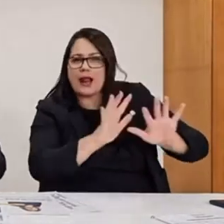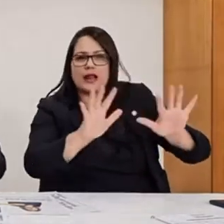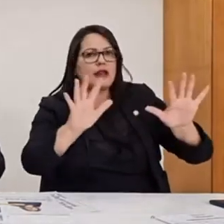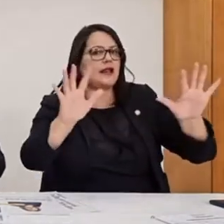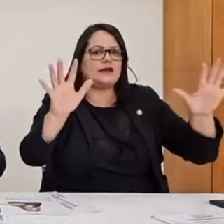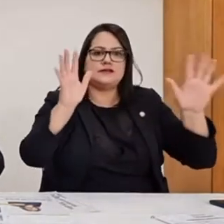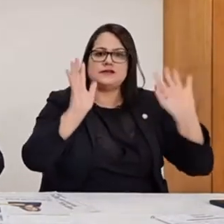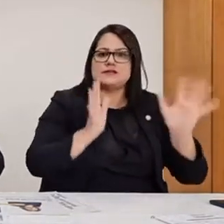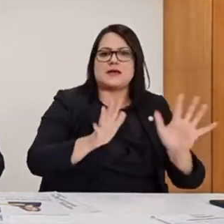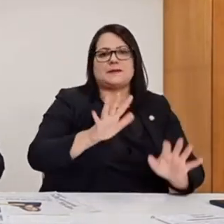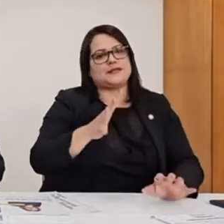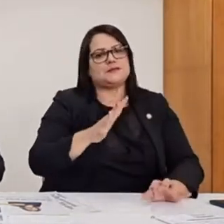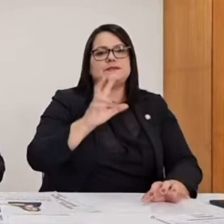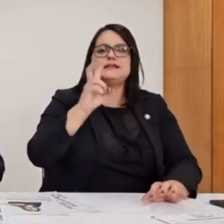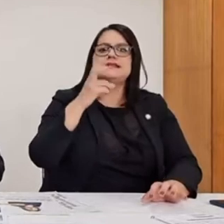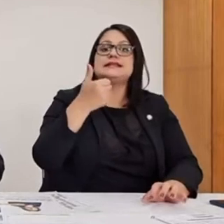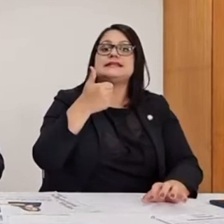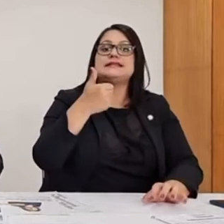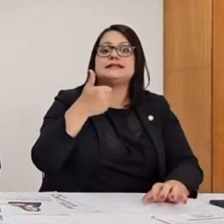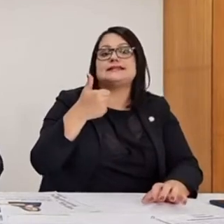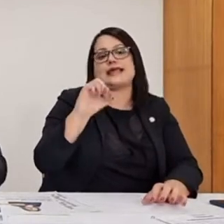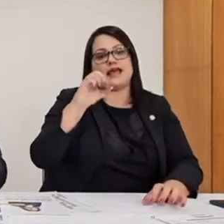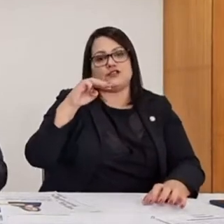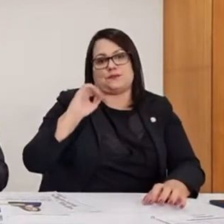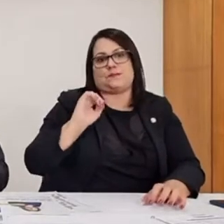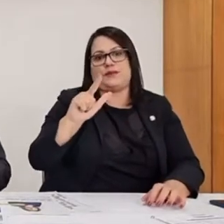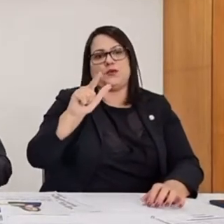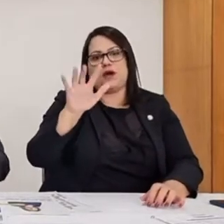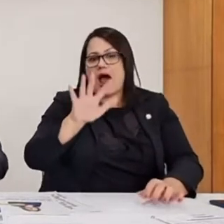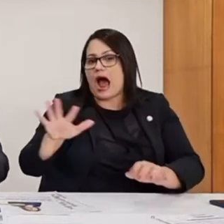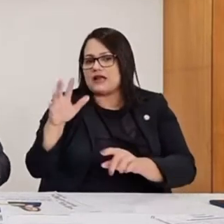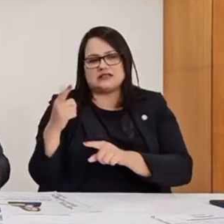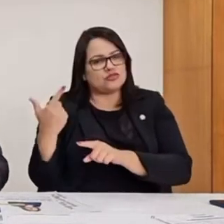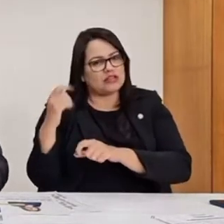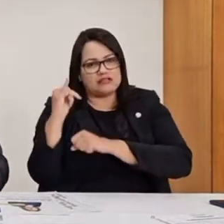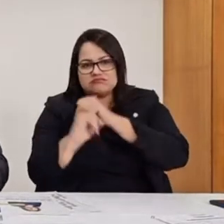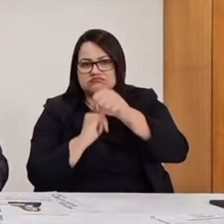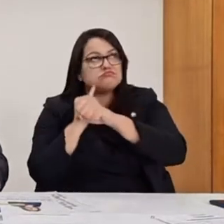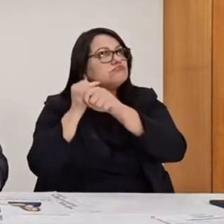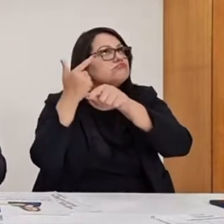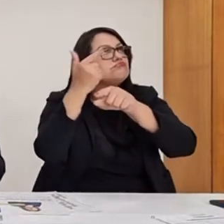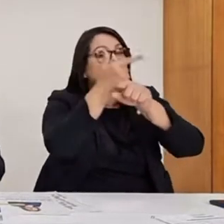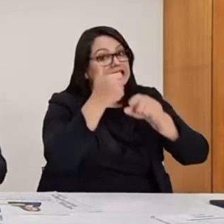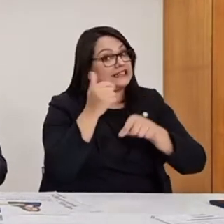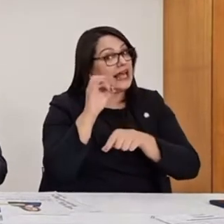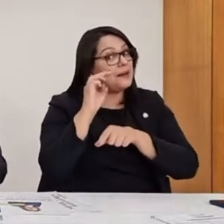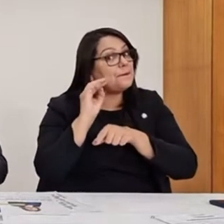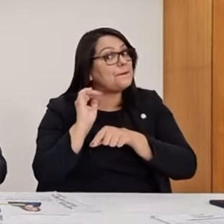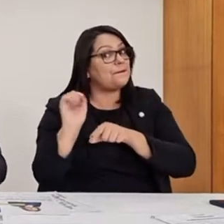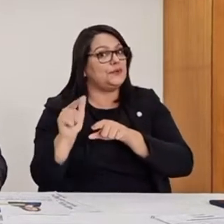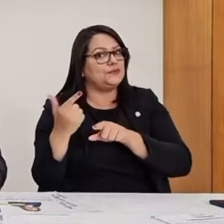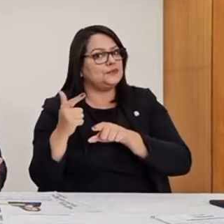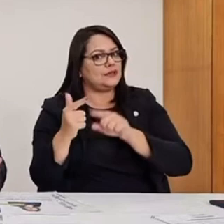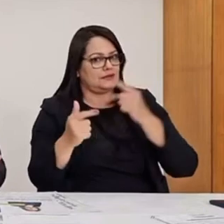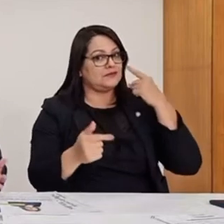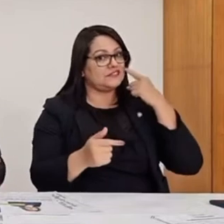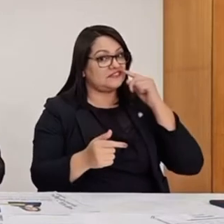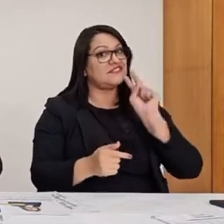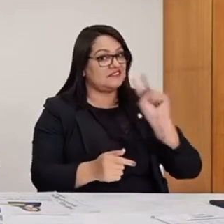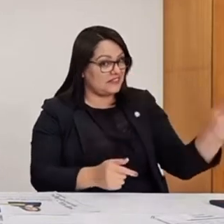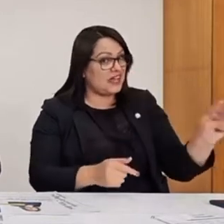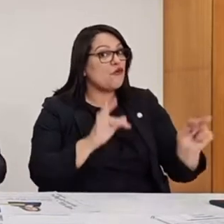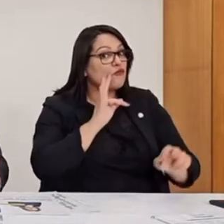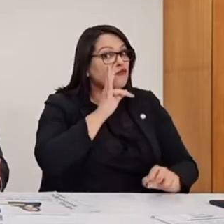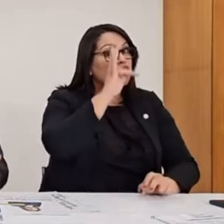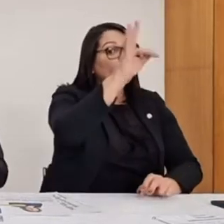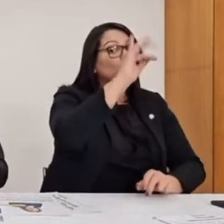são aproximadamente 10 mil regiões que não tem internet ainda, chegará a internet lá, os indígenas vão começar a mostrar a imagem da Amazônia